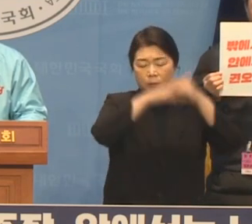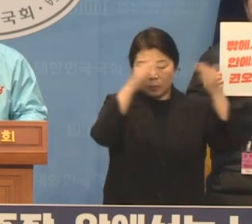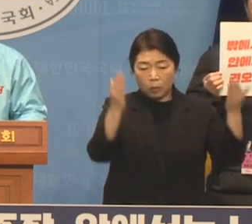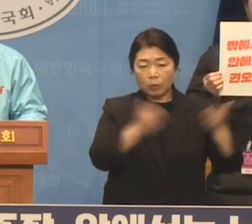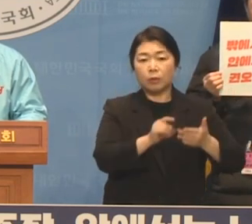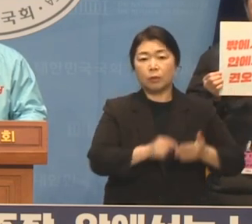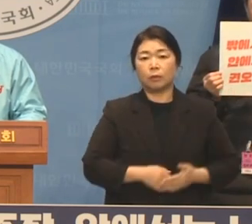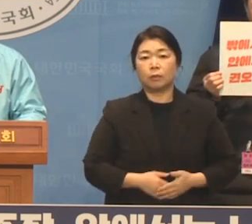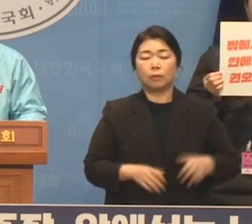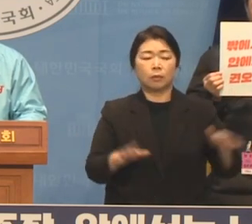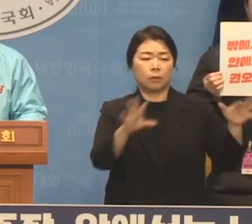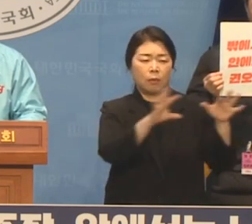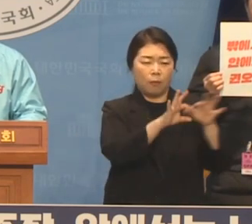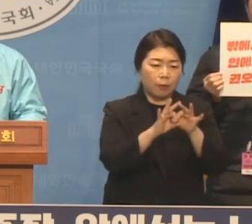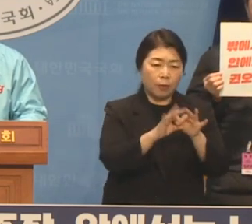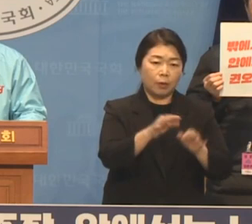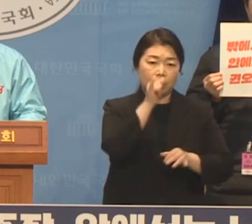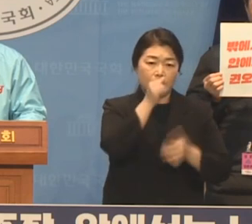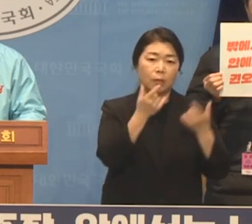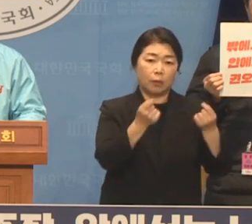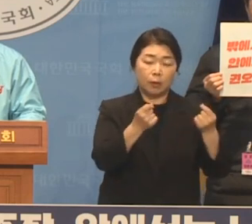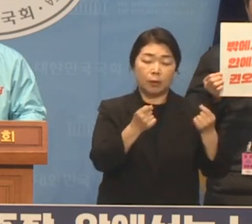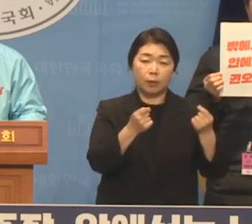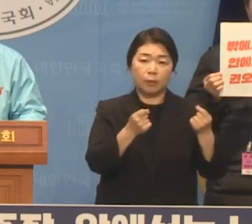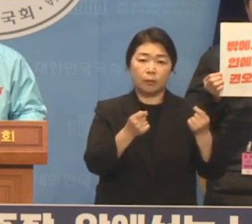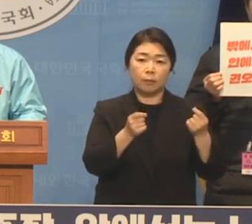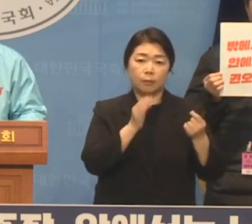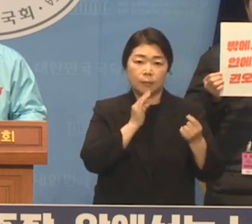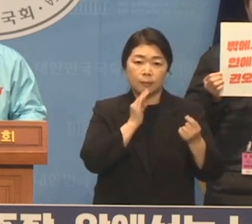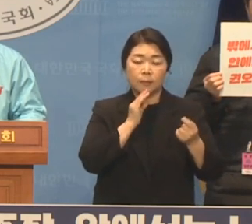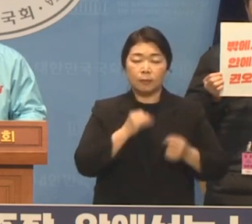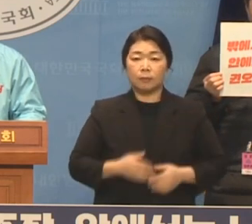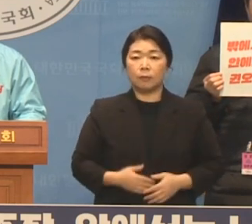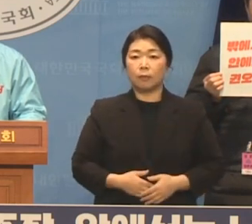것은 연결되어 있다고 보는 것이 합리적일 것입니다.